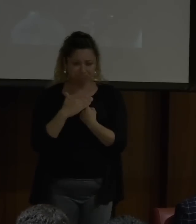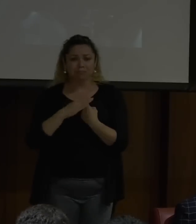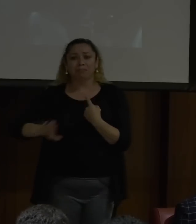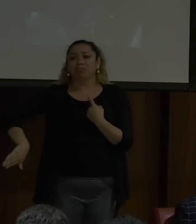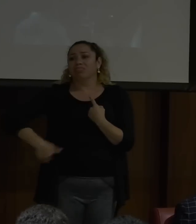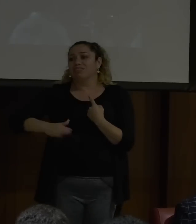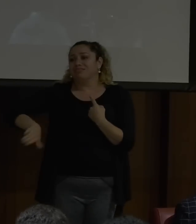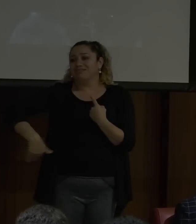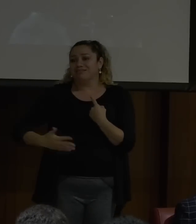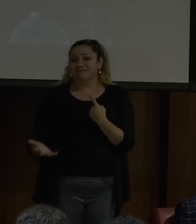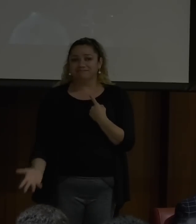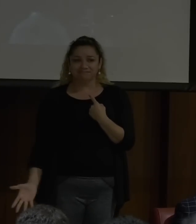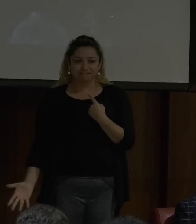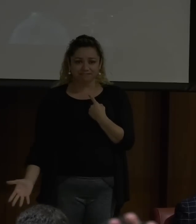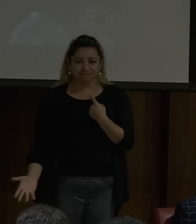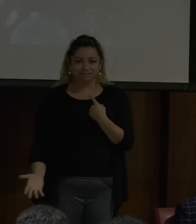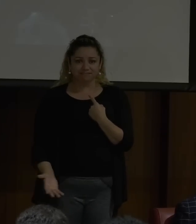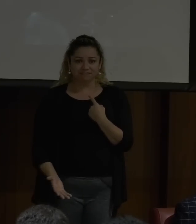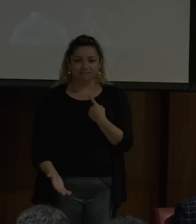consuela nadie.